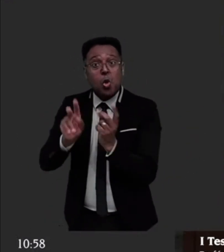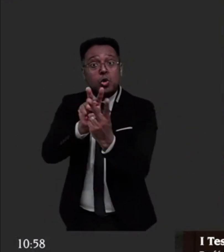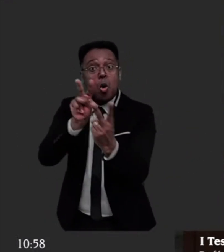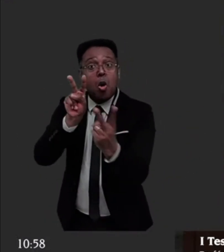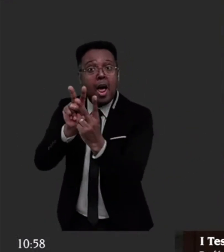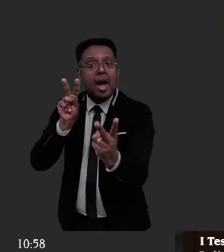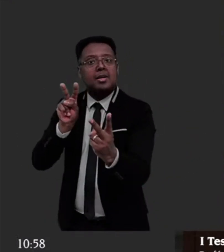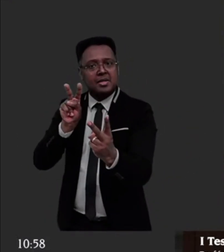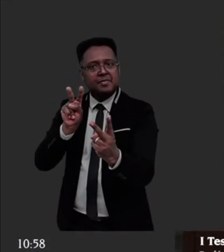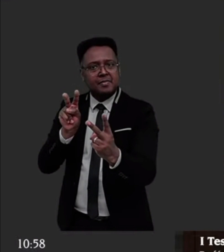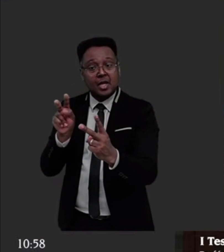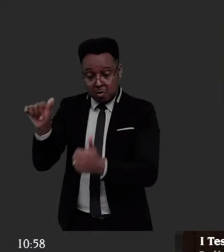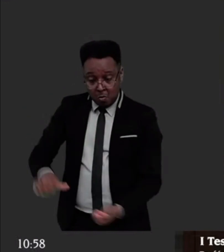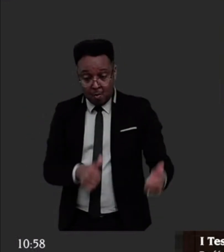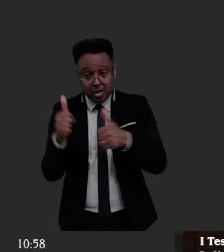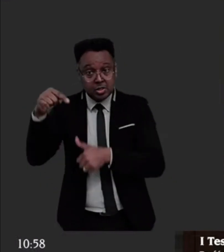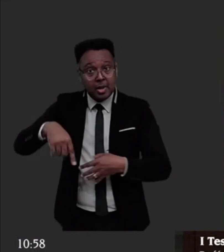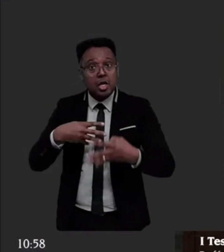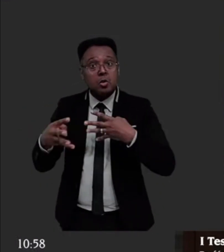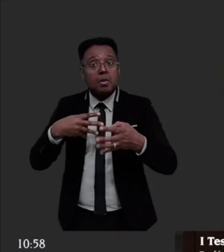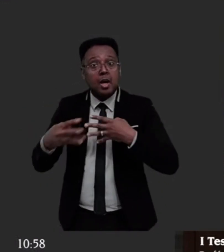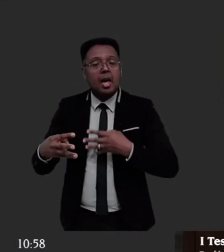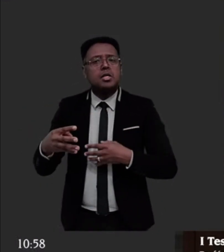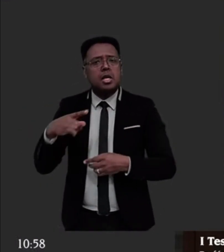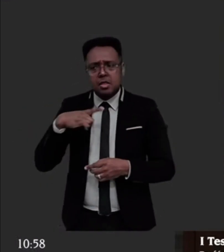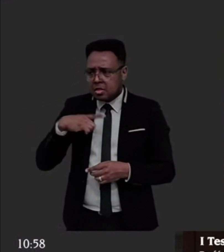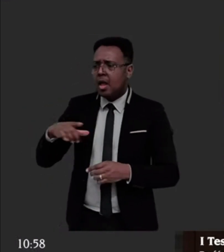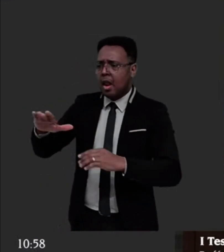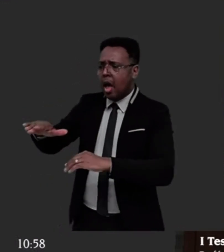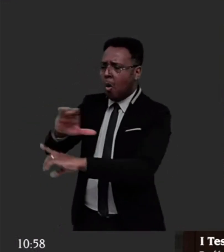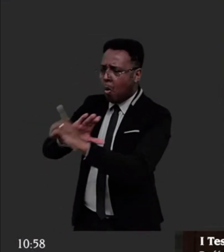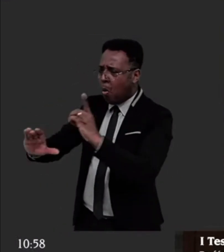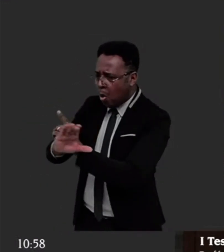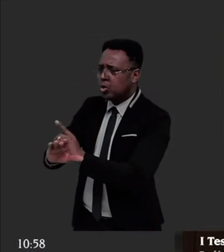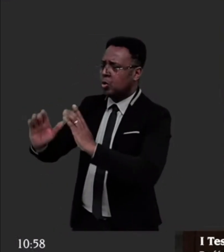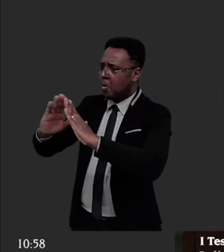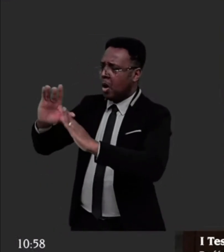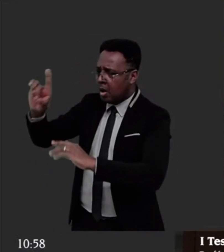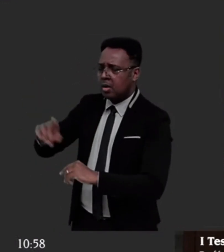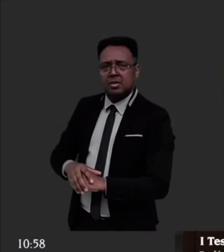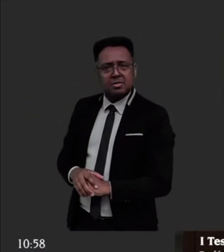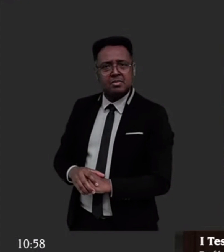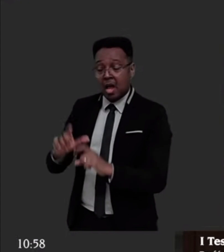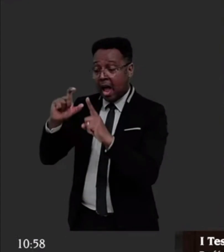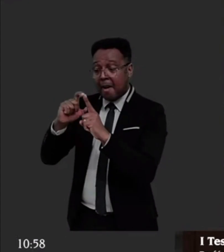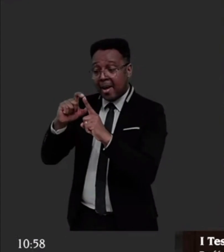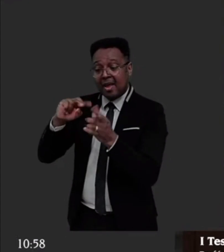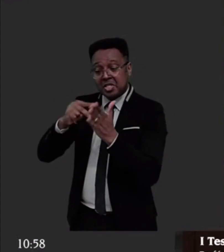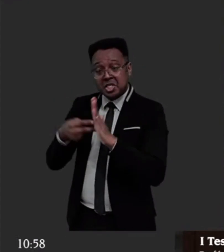outros lugares. Tem 40, 50 sentado agora, esperando o pão, pode levar que tem pão para